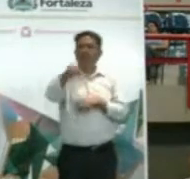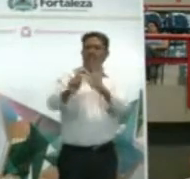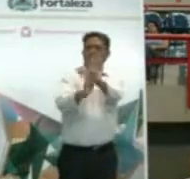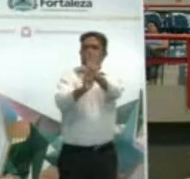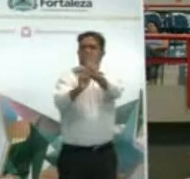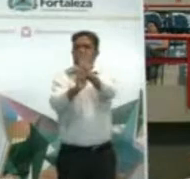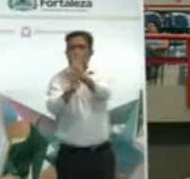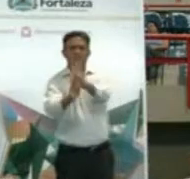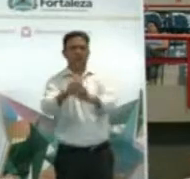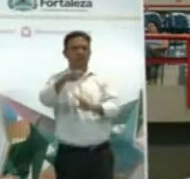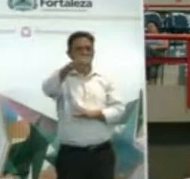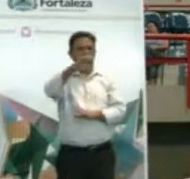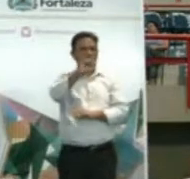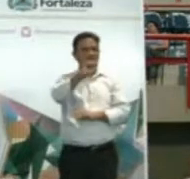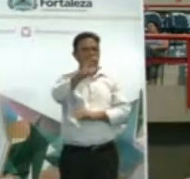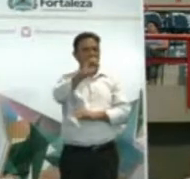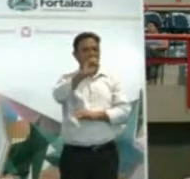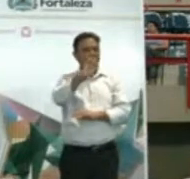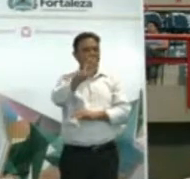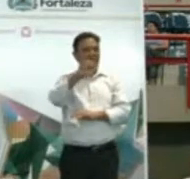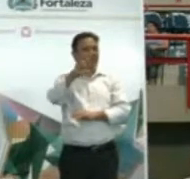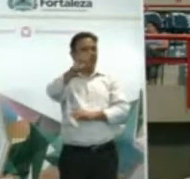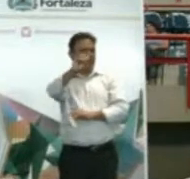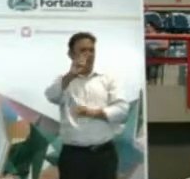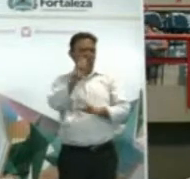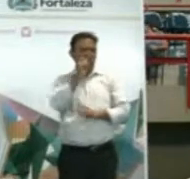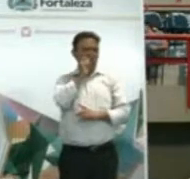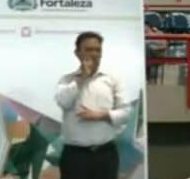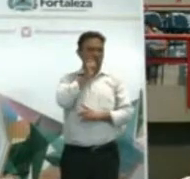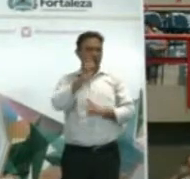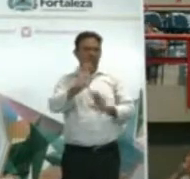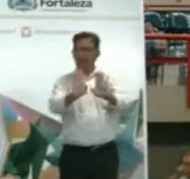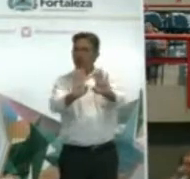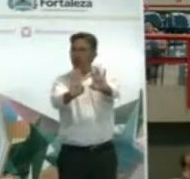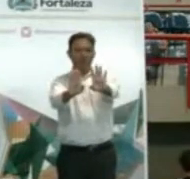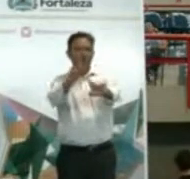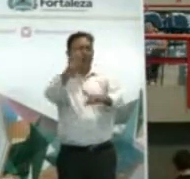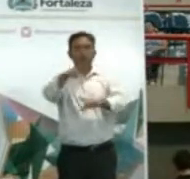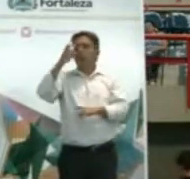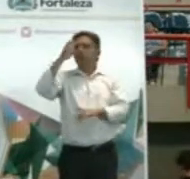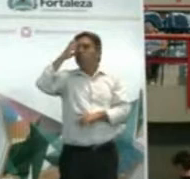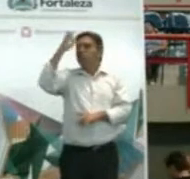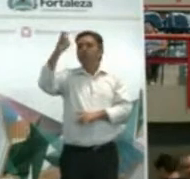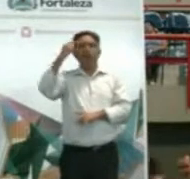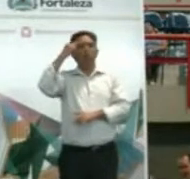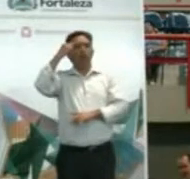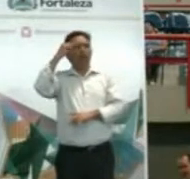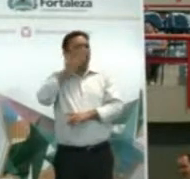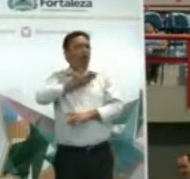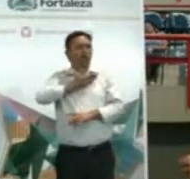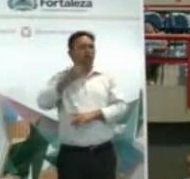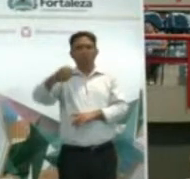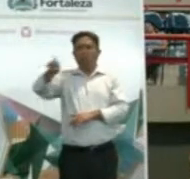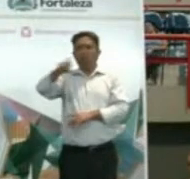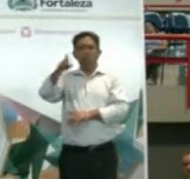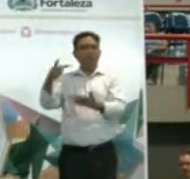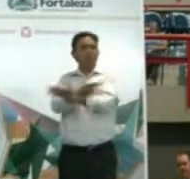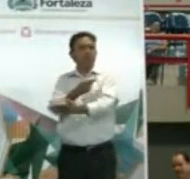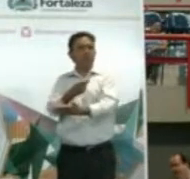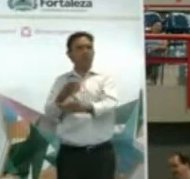mundo chamava a gente. Ela não era disso, cara. Ela era uma intelectual, minha amiga. Ela não tinha que passar por aquilo.